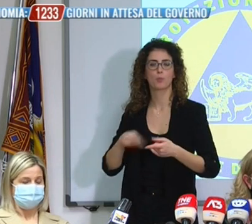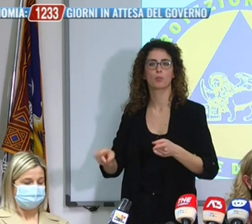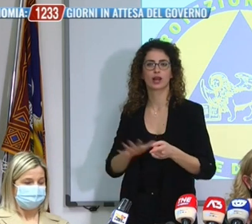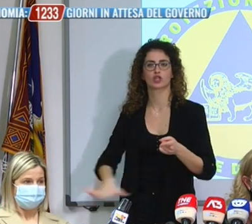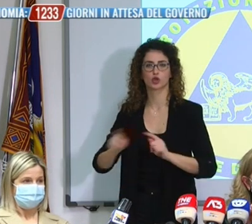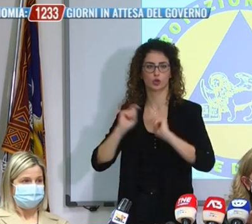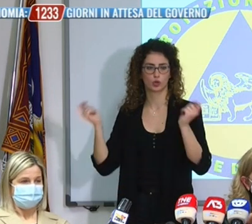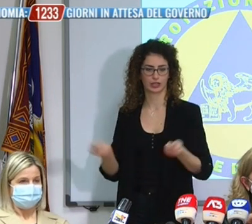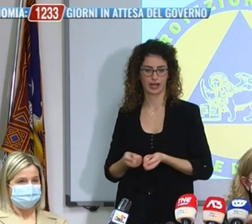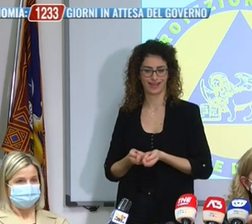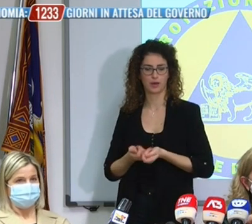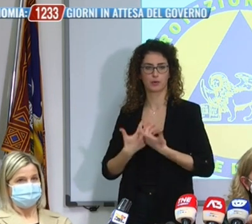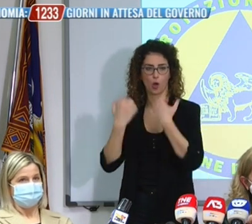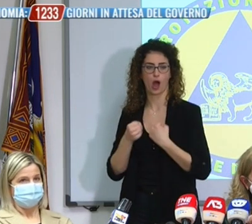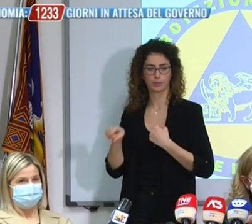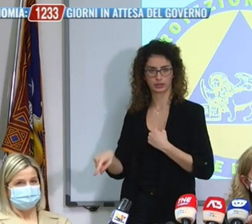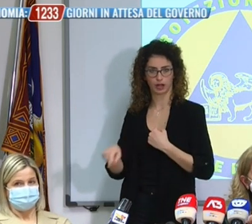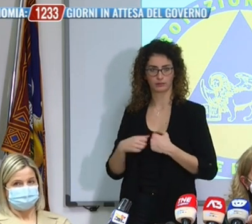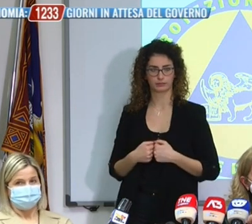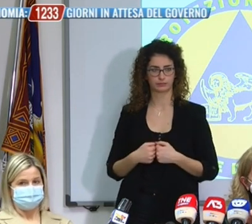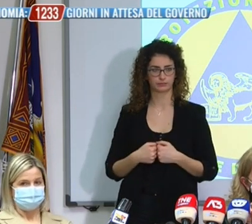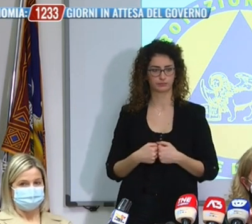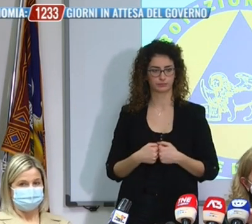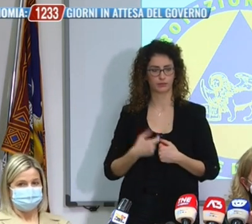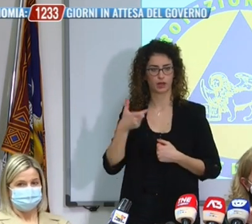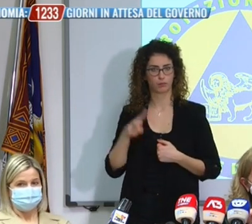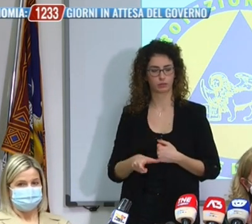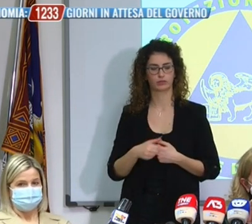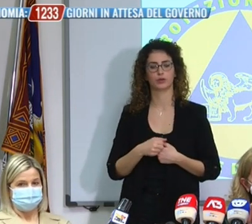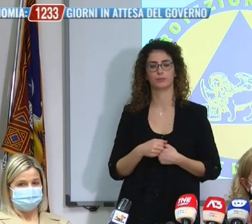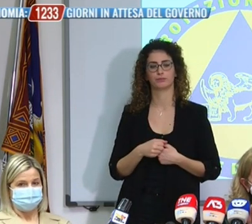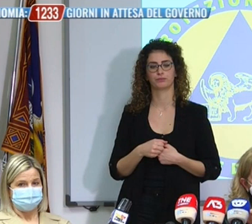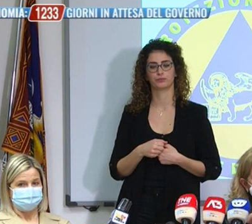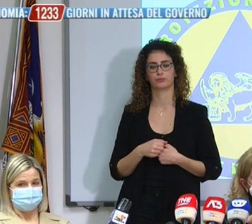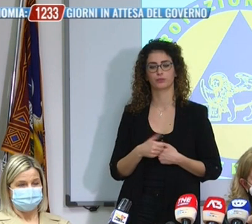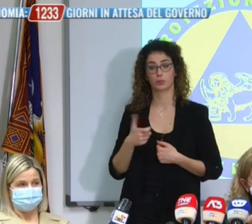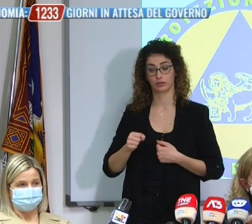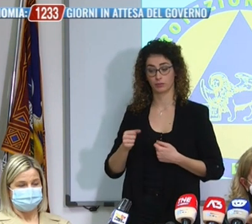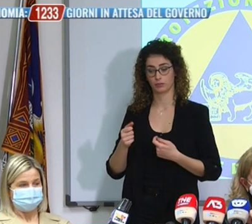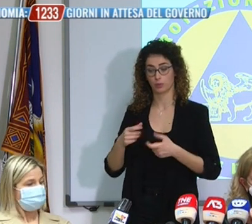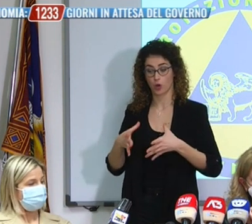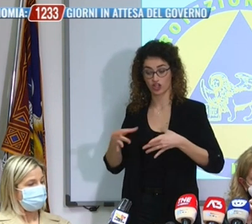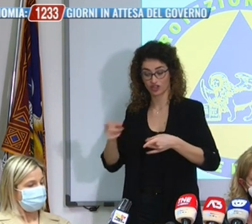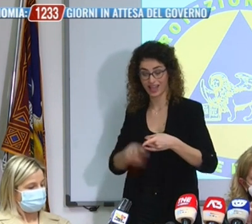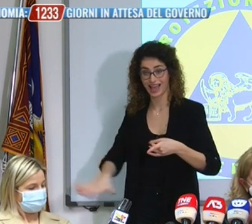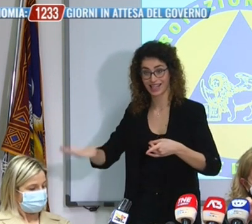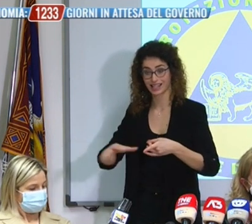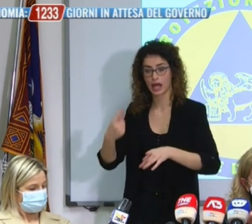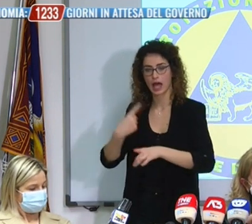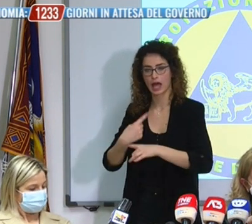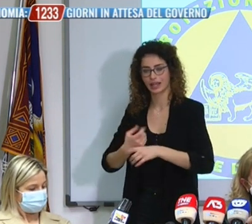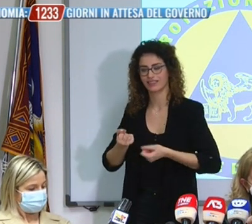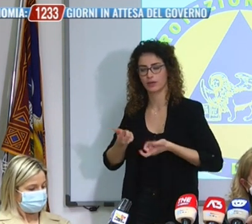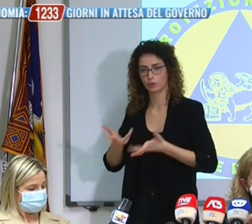è residente in quel territorio. Perché è su questo che viene ad essere misurato